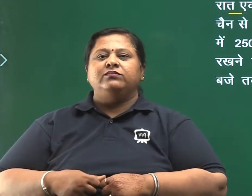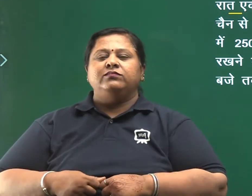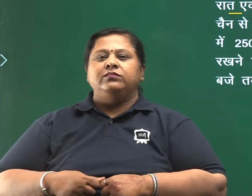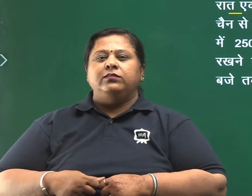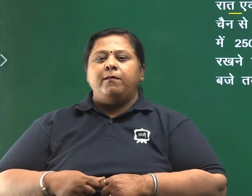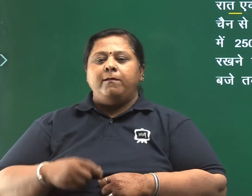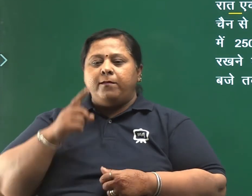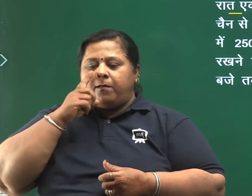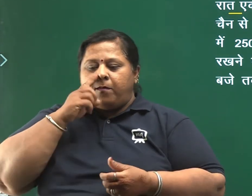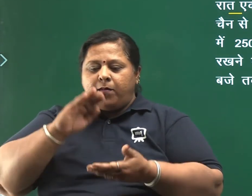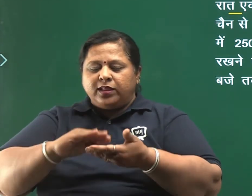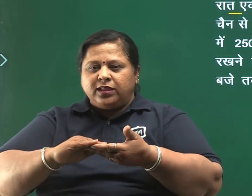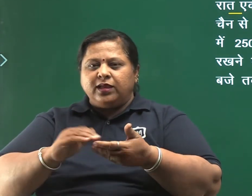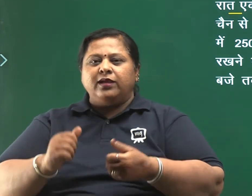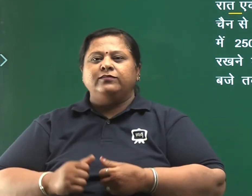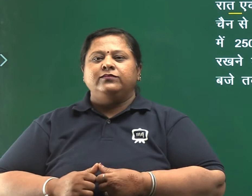पत्नी के